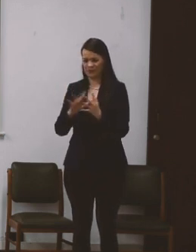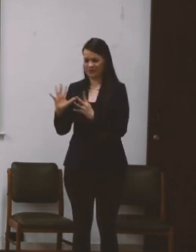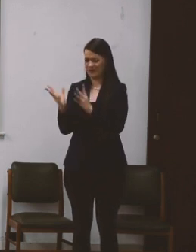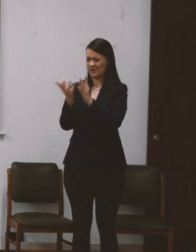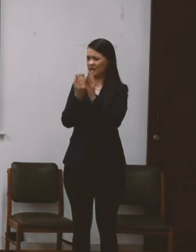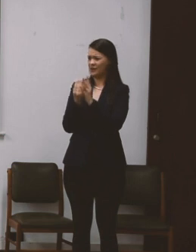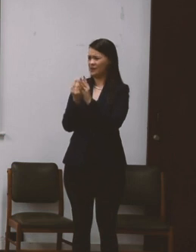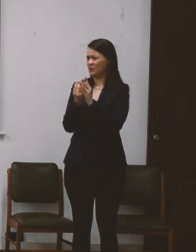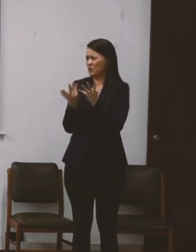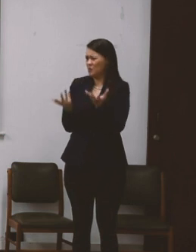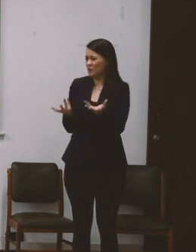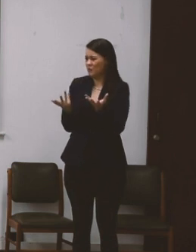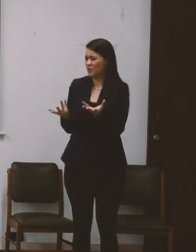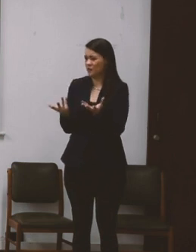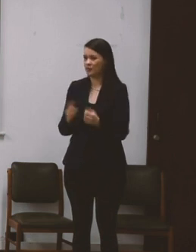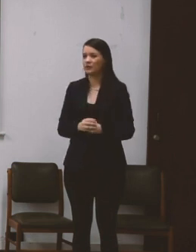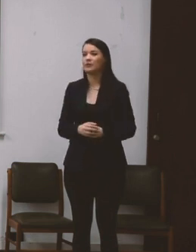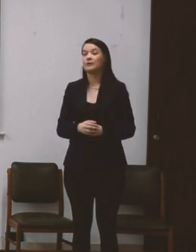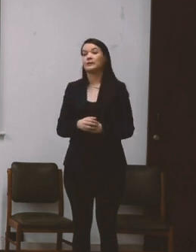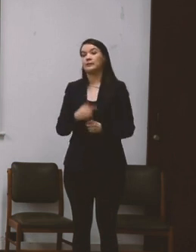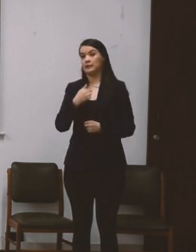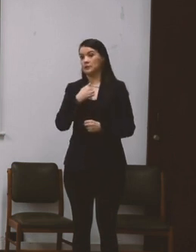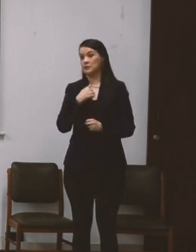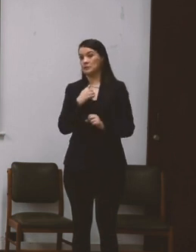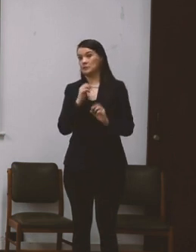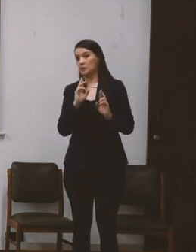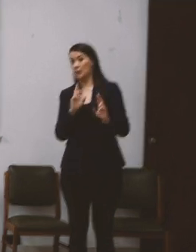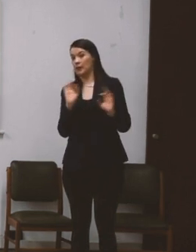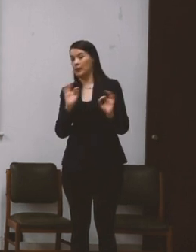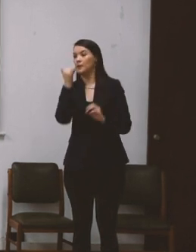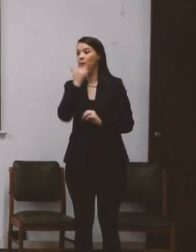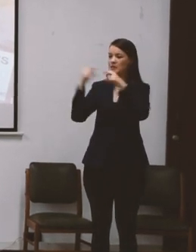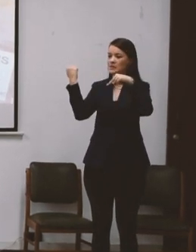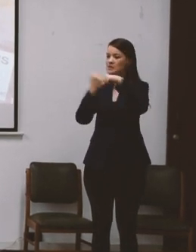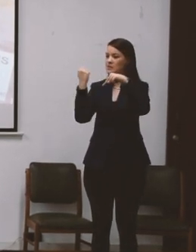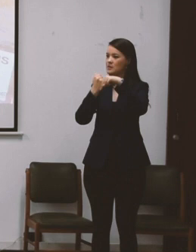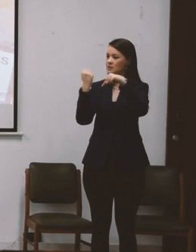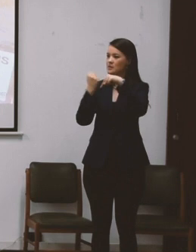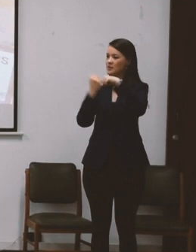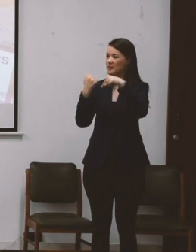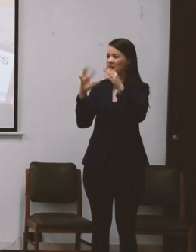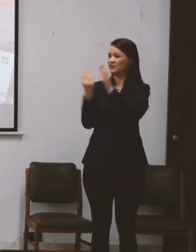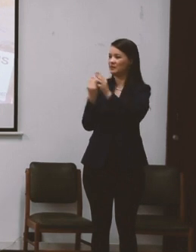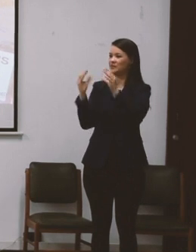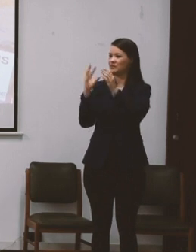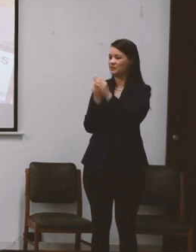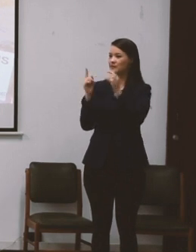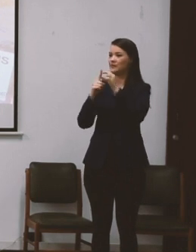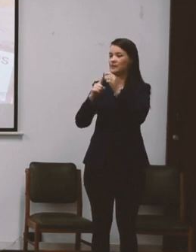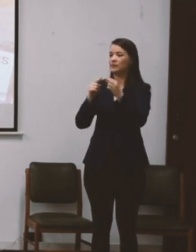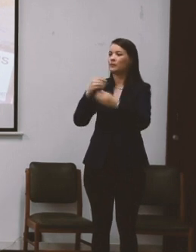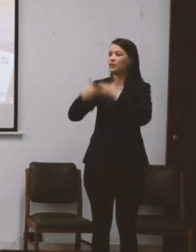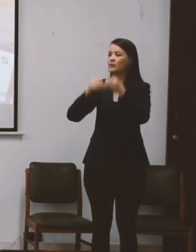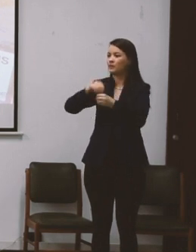líneas. Sin miedo a equivocarme, afirmo que la inclusión es una de las improntas. Quienes se encuentran en posición de